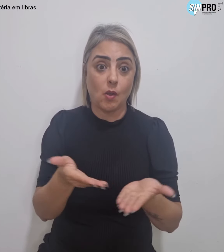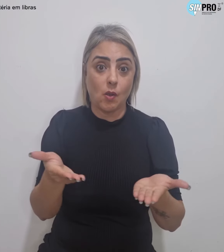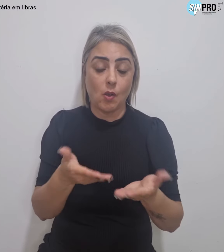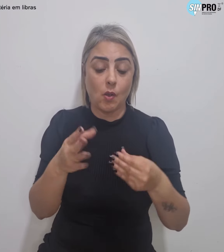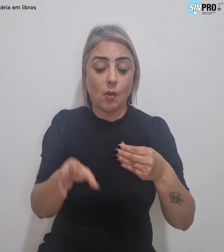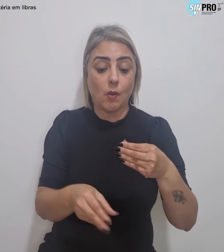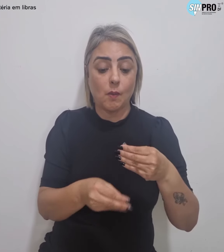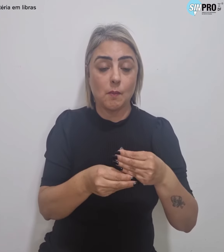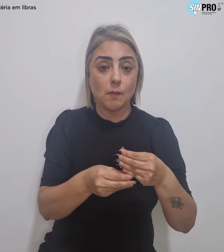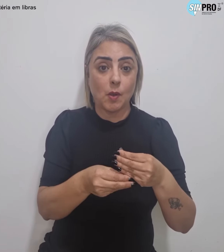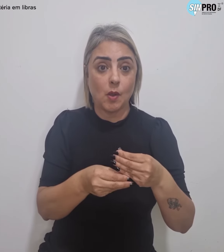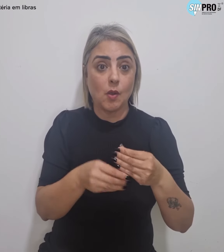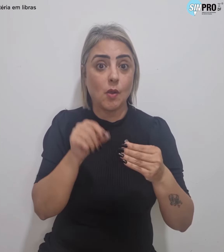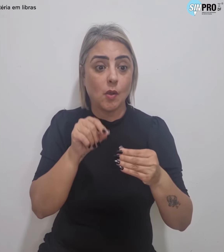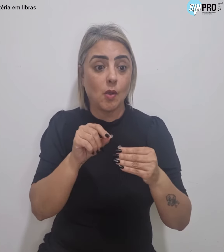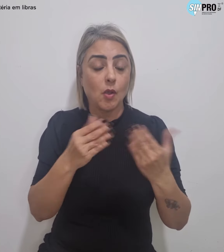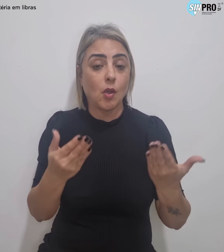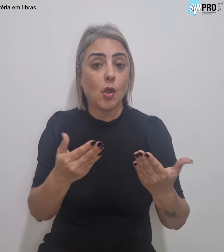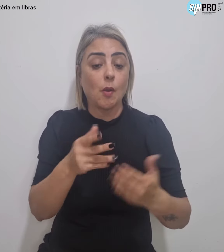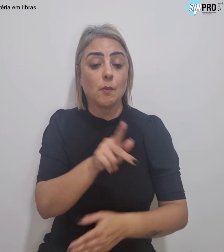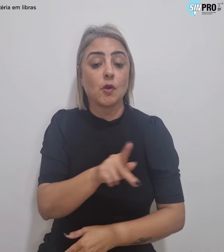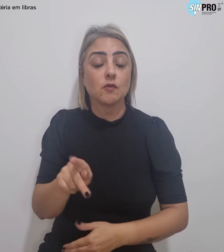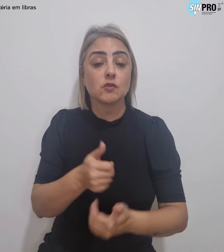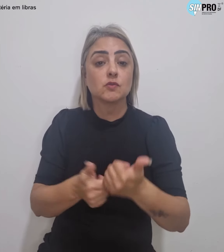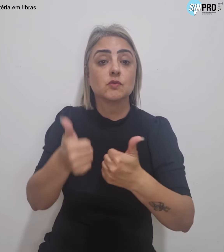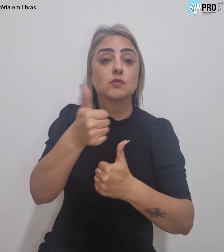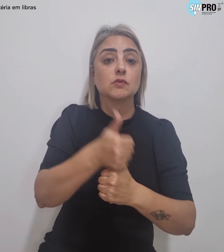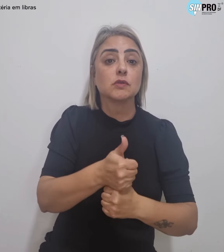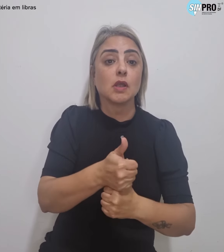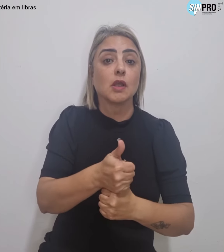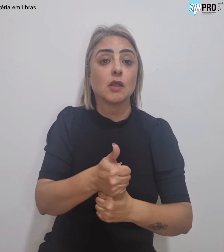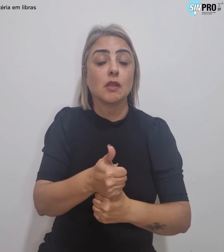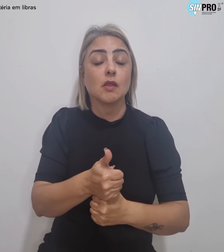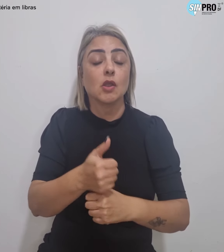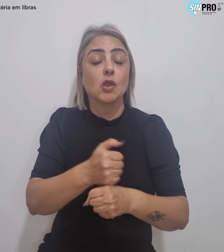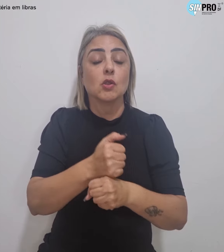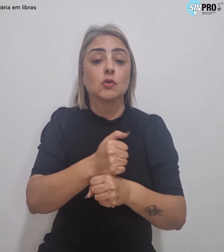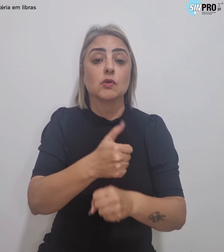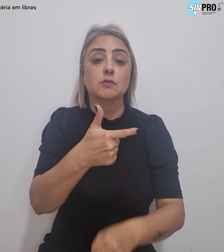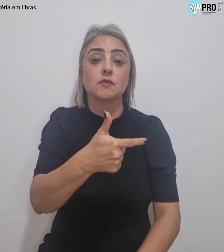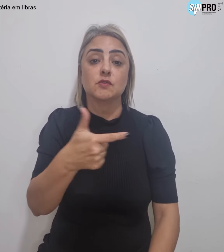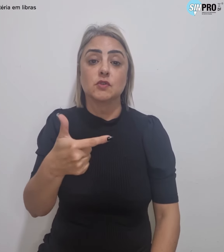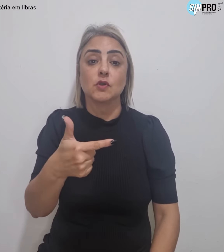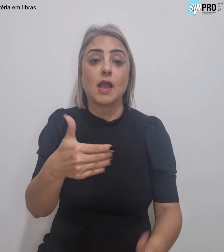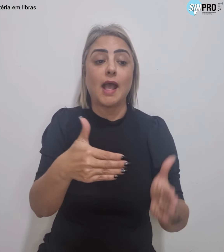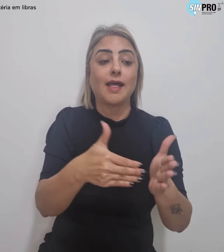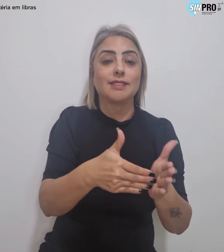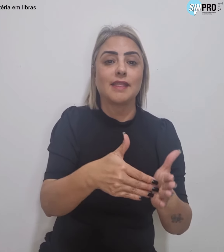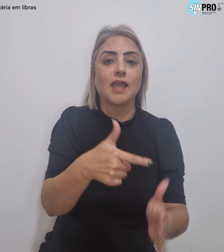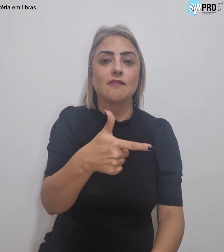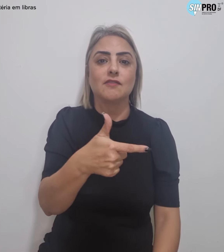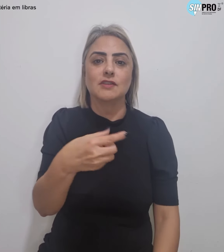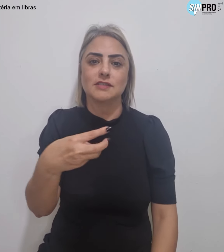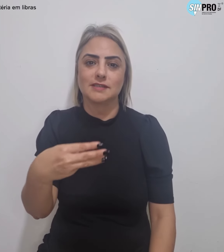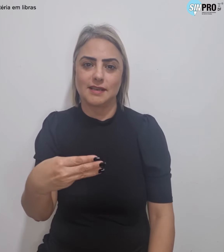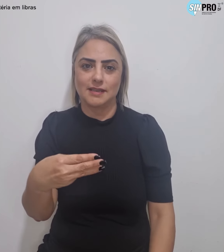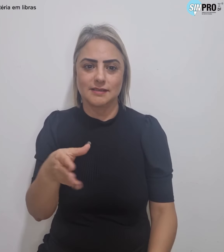banco para professor substitutos nos anos de 2022 e 2023. A